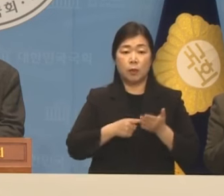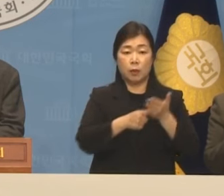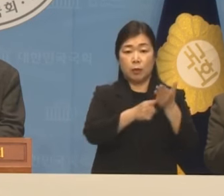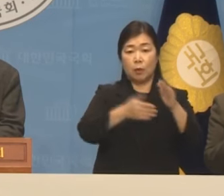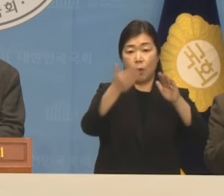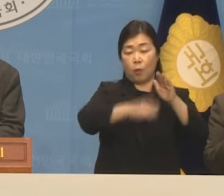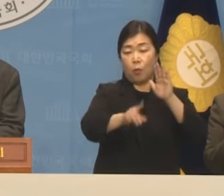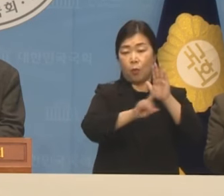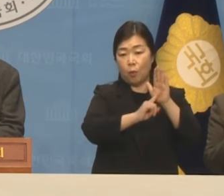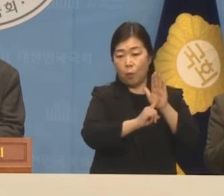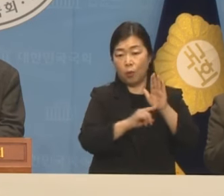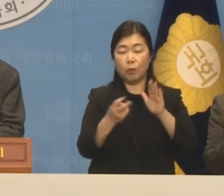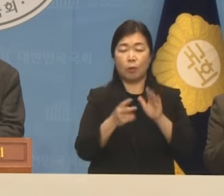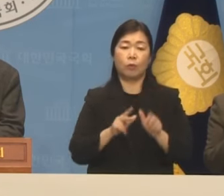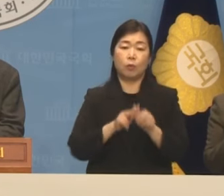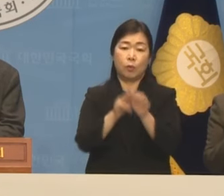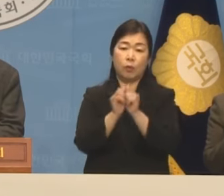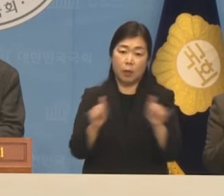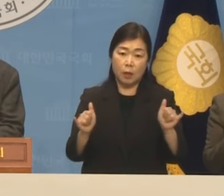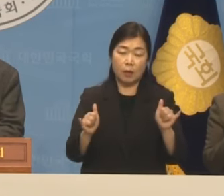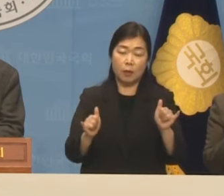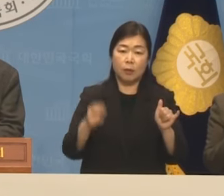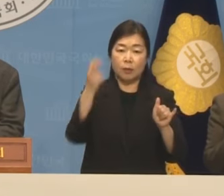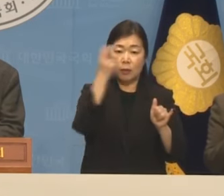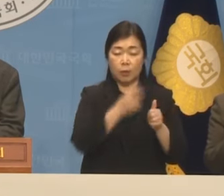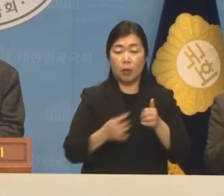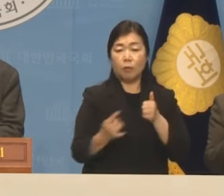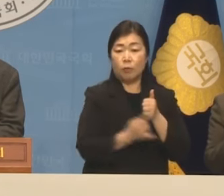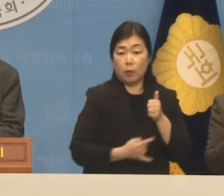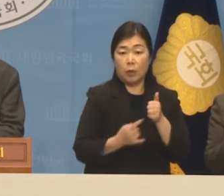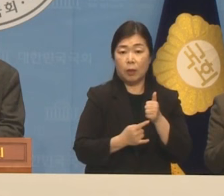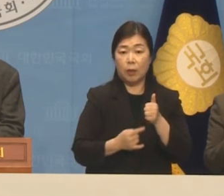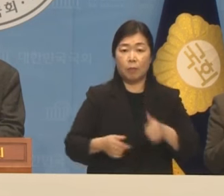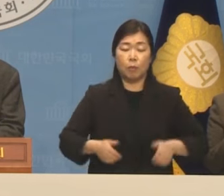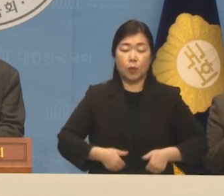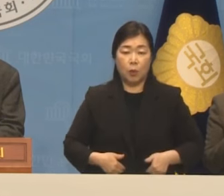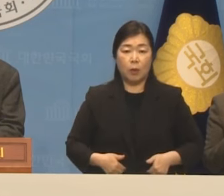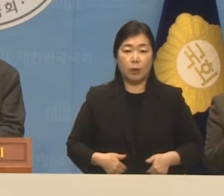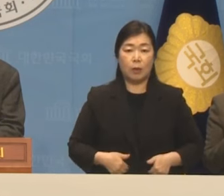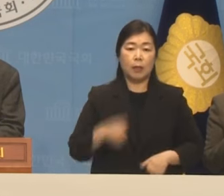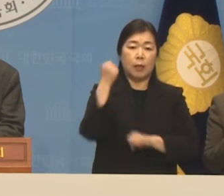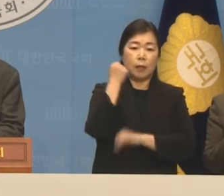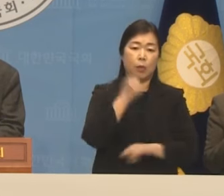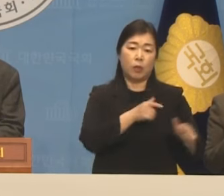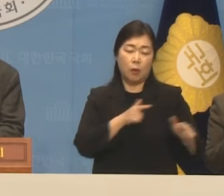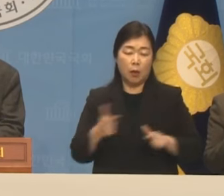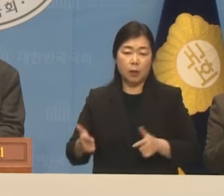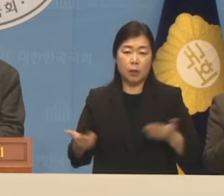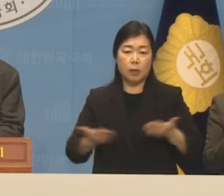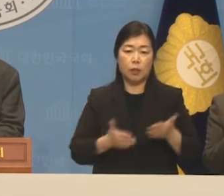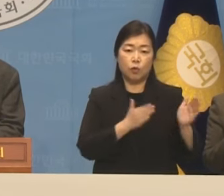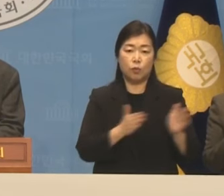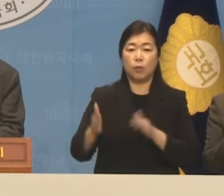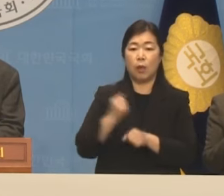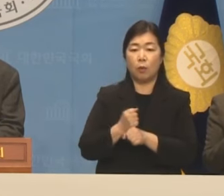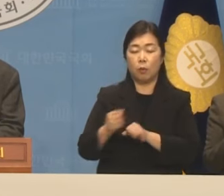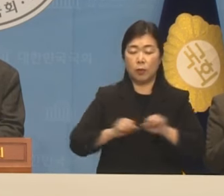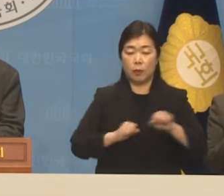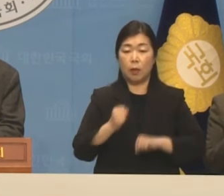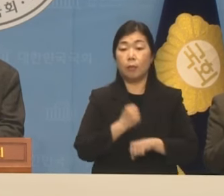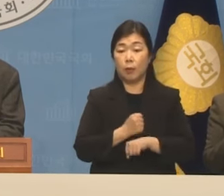등 국민후보 심사위 구성과 추천 심사에 필요한 제반사항을 준비하고 시행하기로